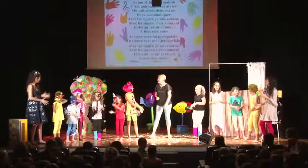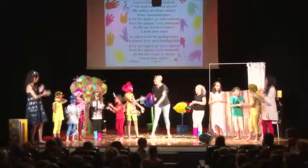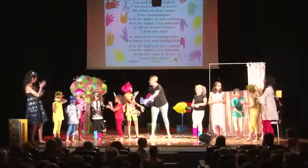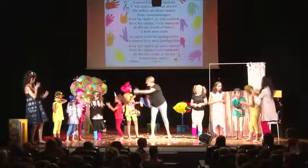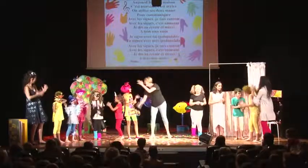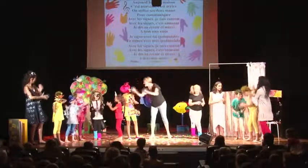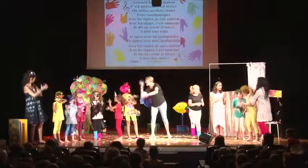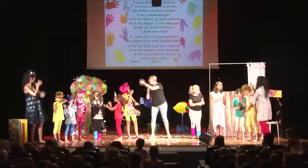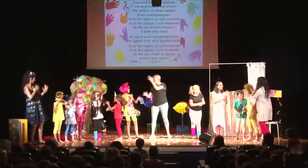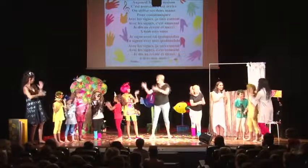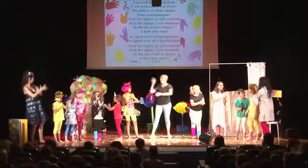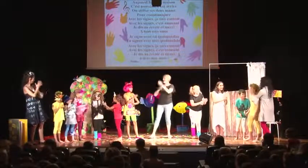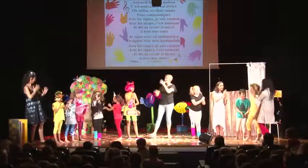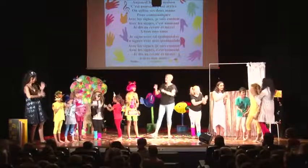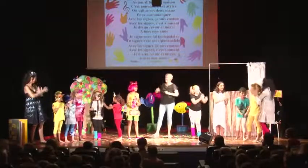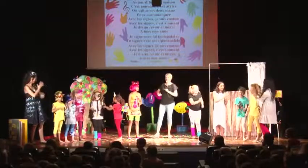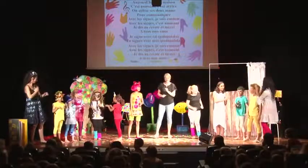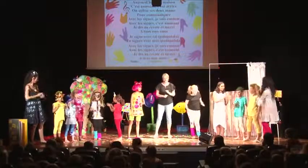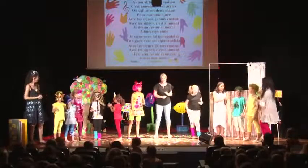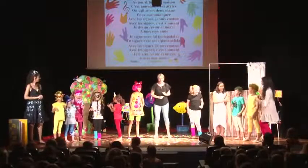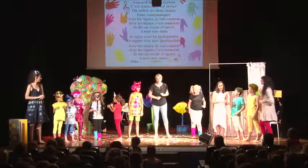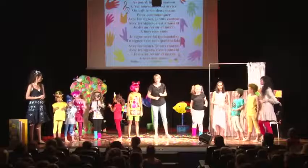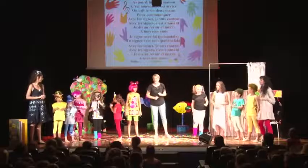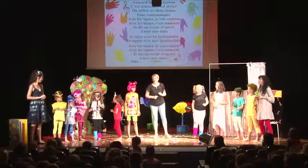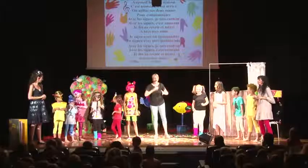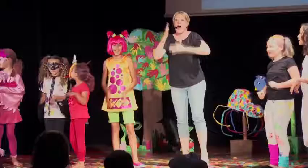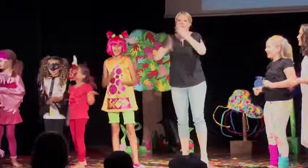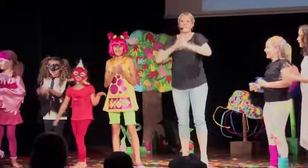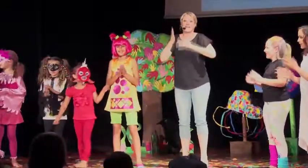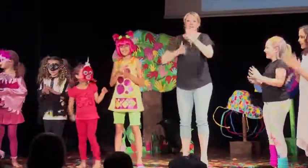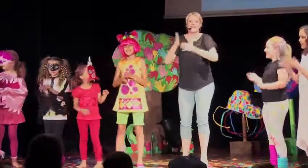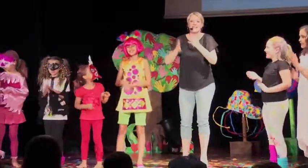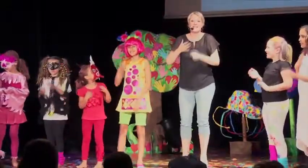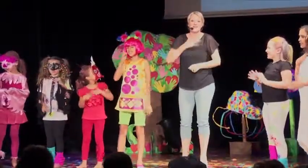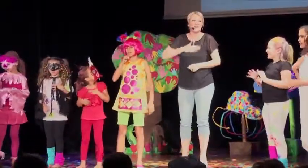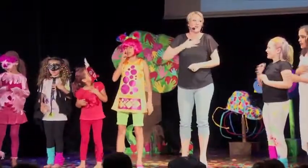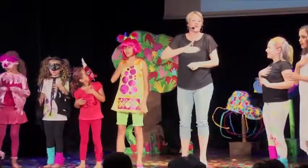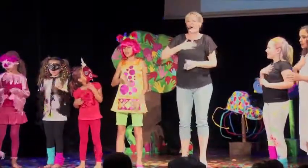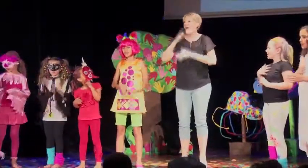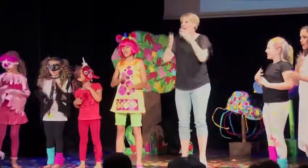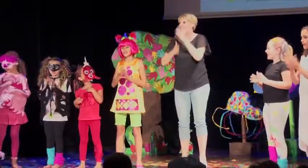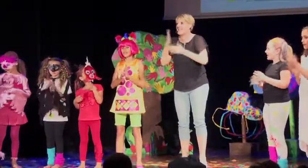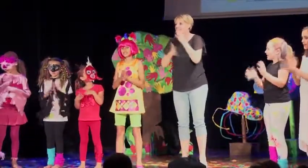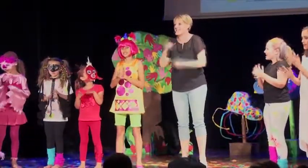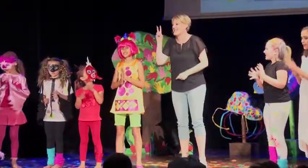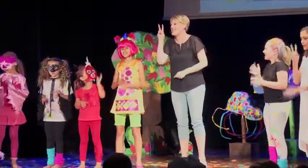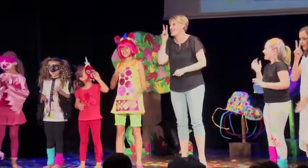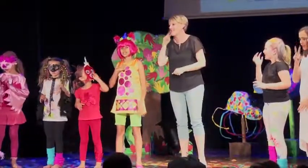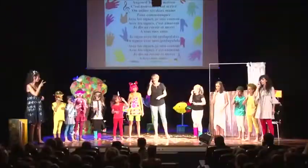Tu signes avec moi, pa la pa la pa. Avec les signes, je suis content. Avec les signes, c'est